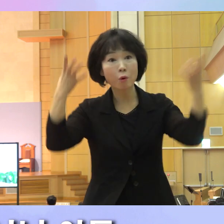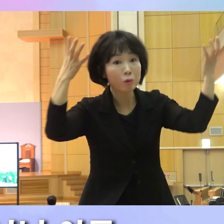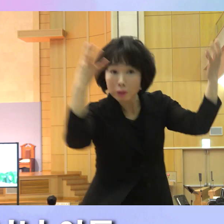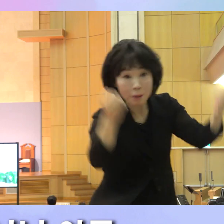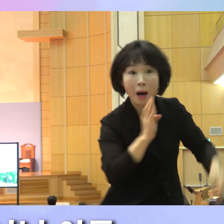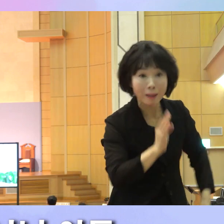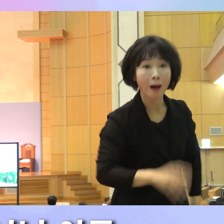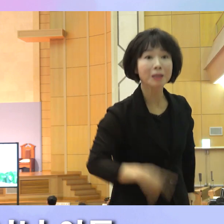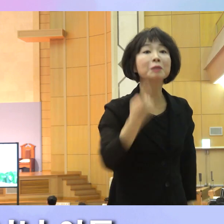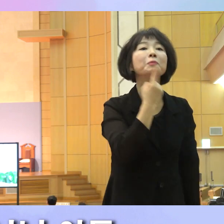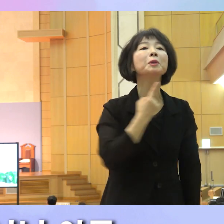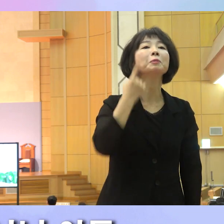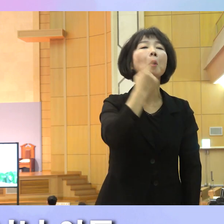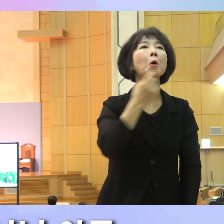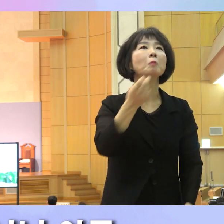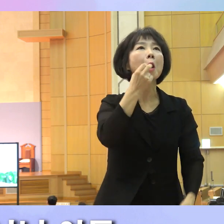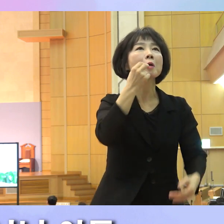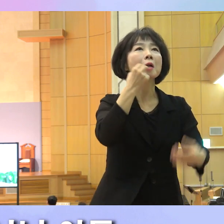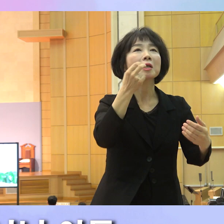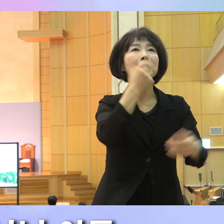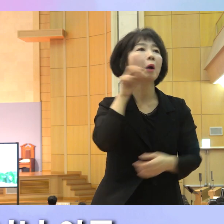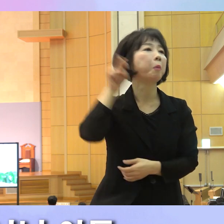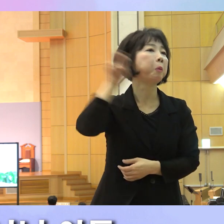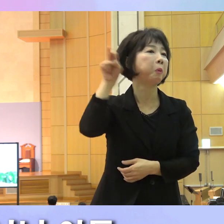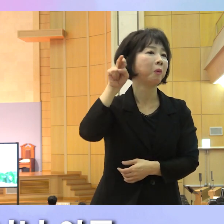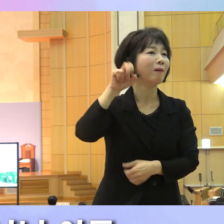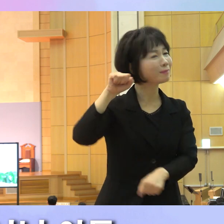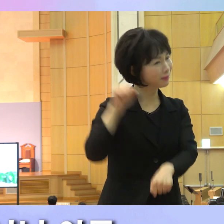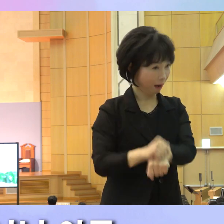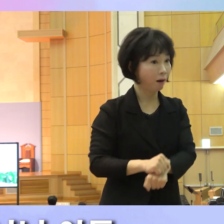여러분들은 입으로 그 말을 사용하고 있거든요.